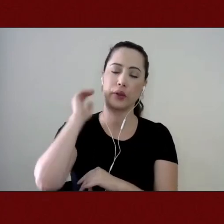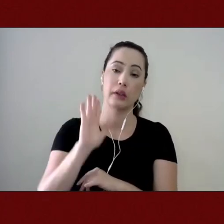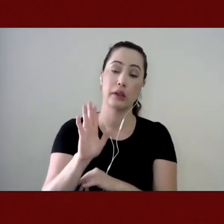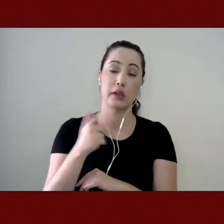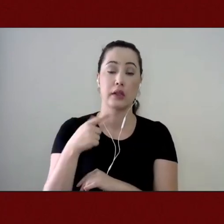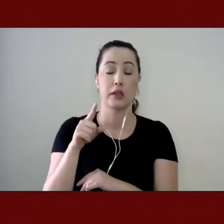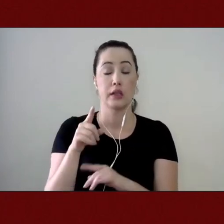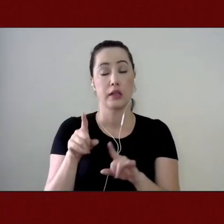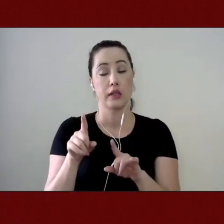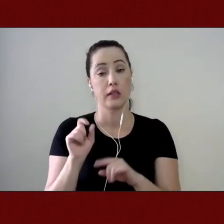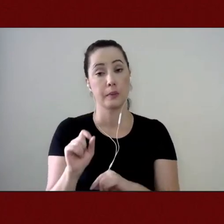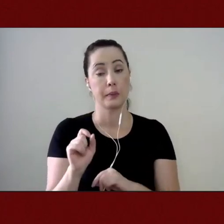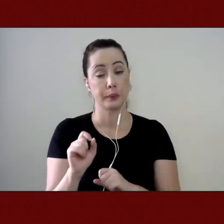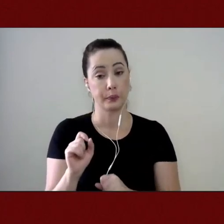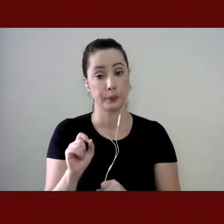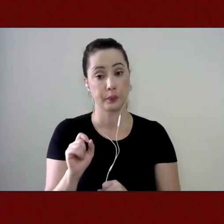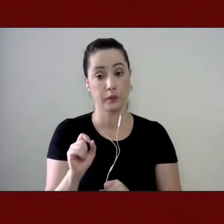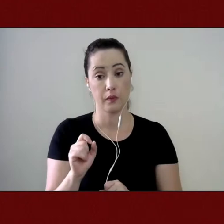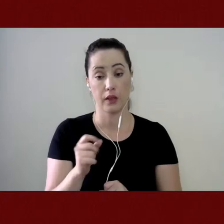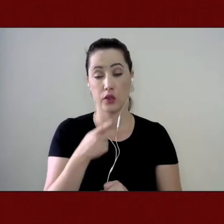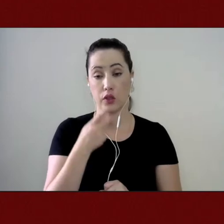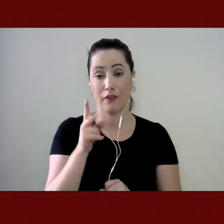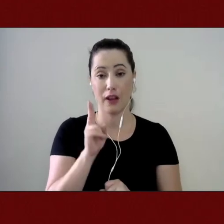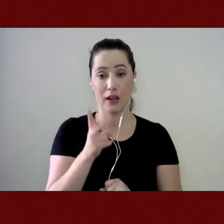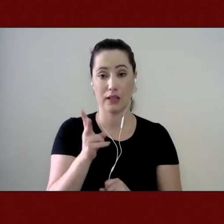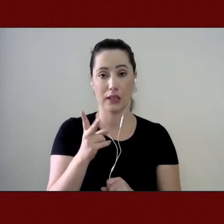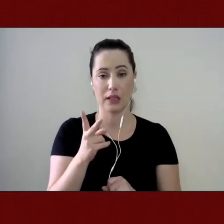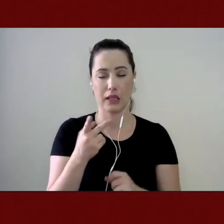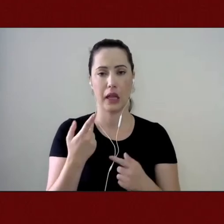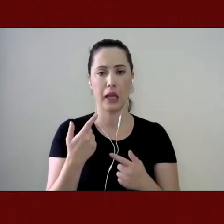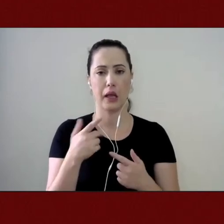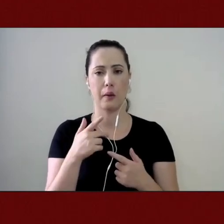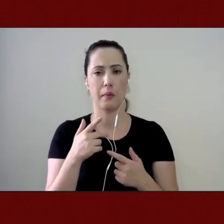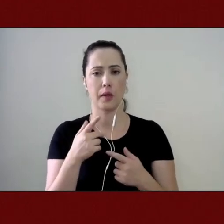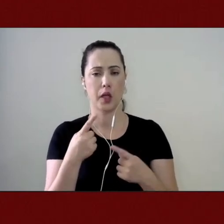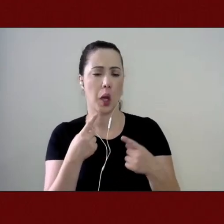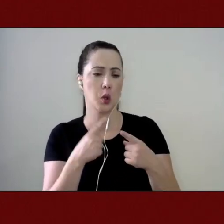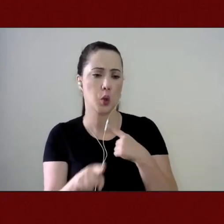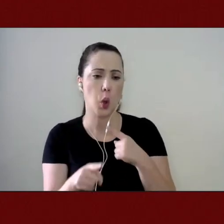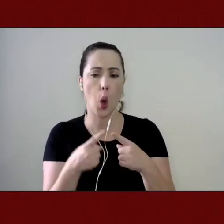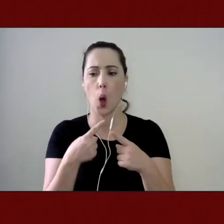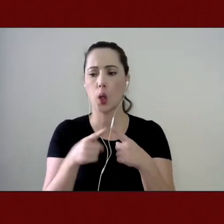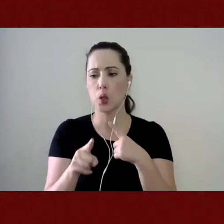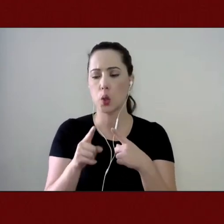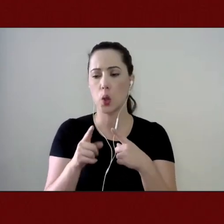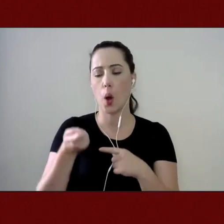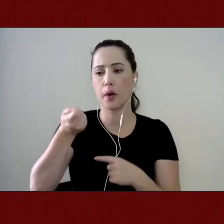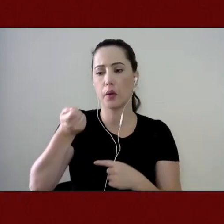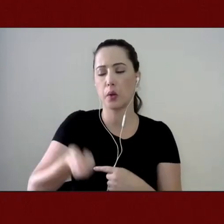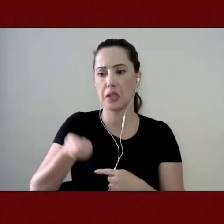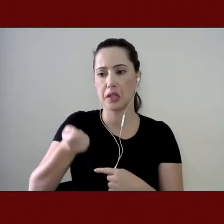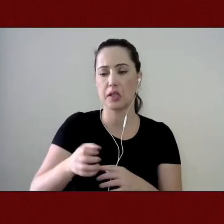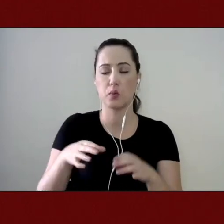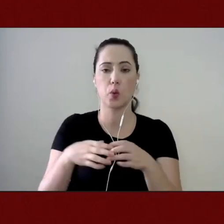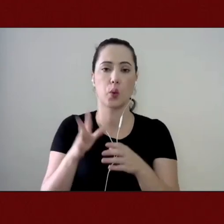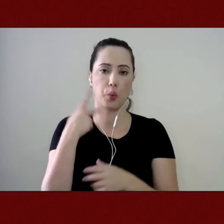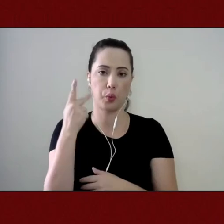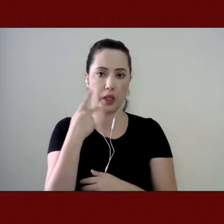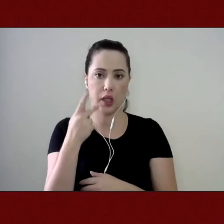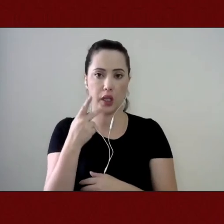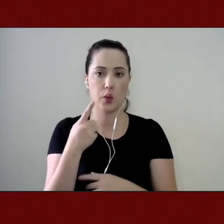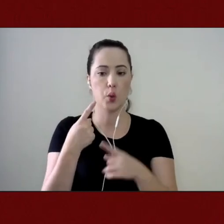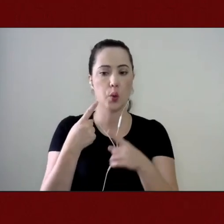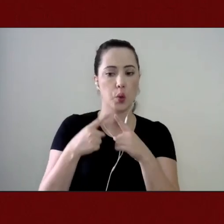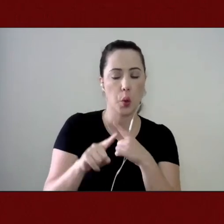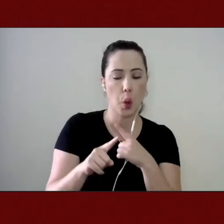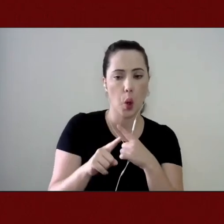dura na crítica ao dirigismo e à instrumentalização e ao autoritarismo partidário. Claro que isso existia,